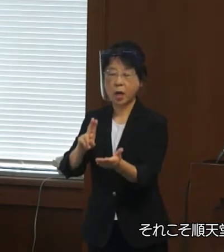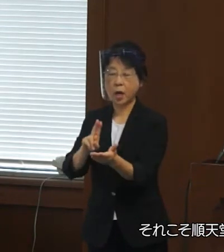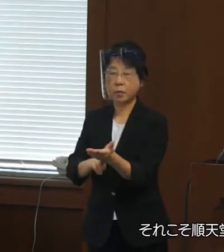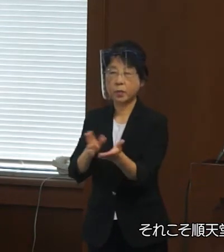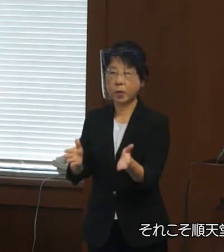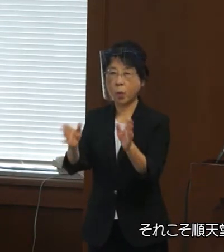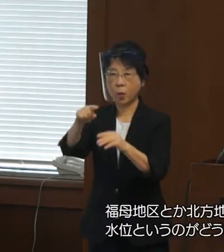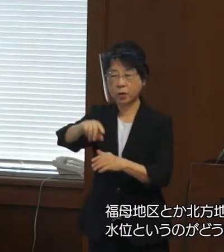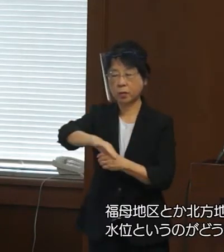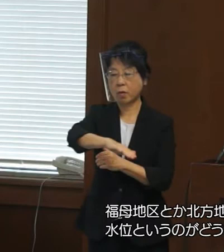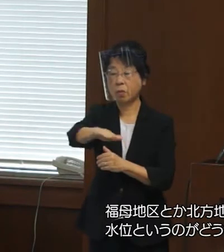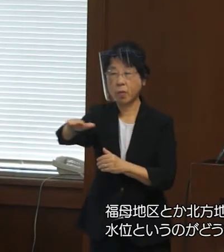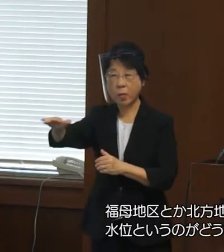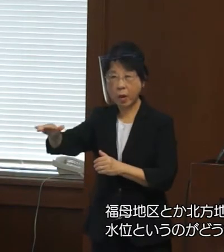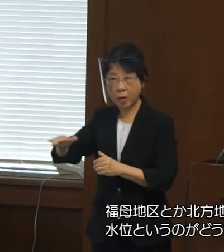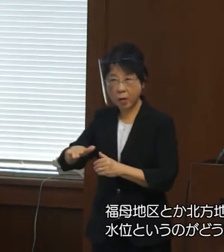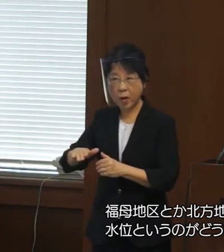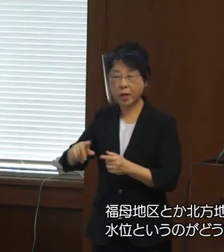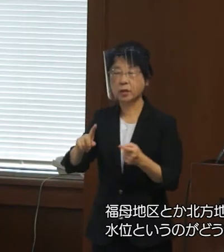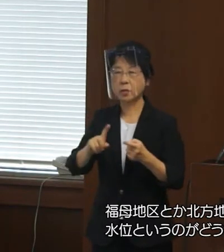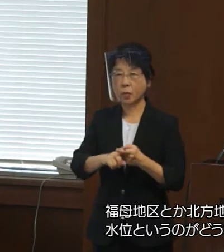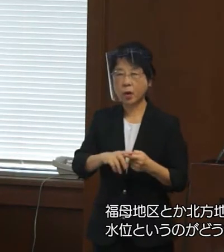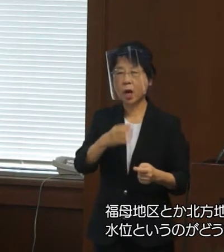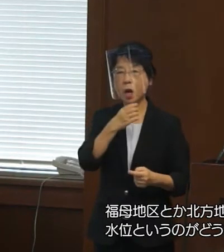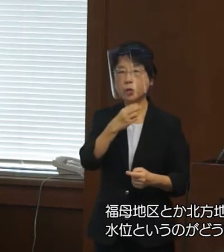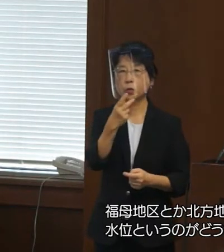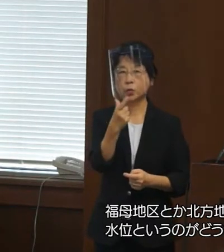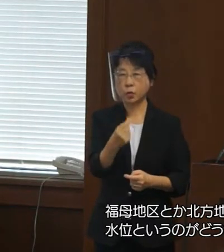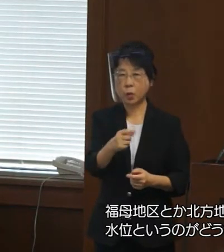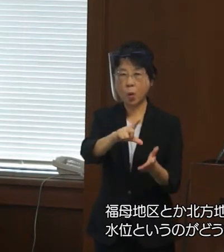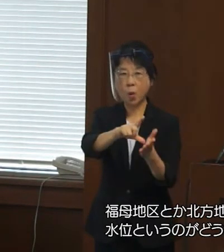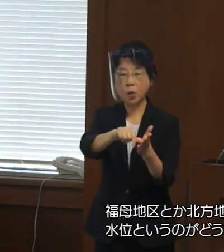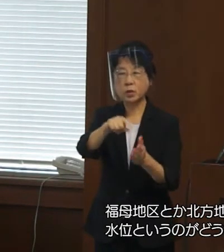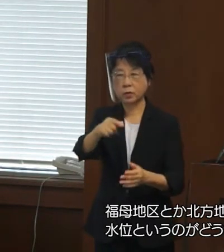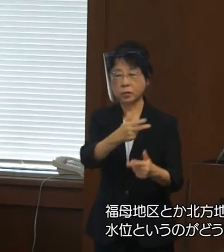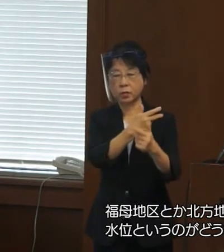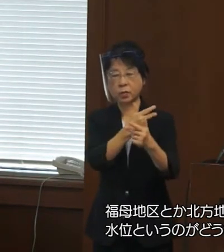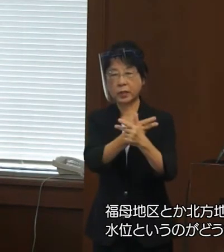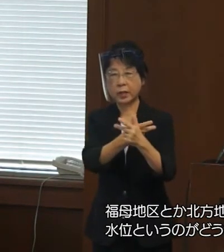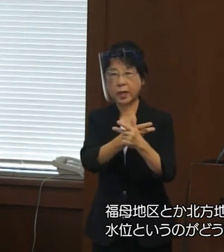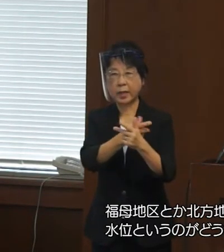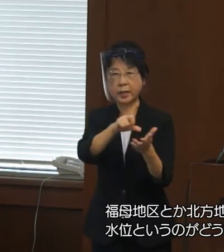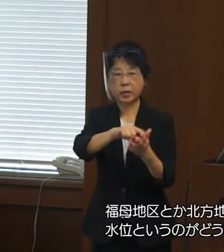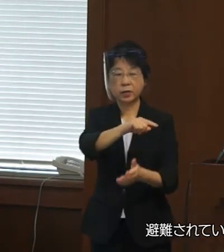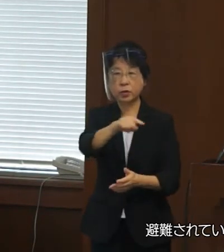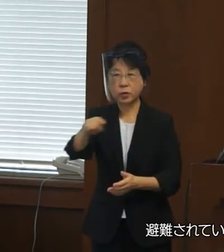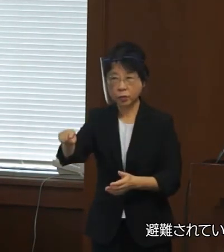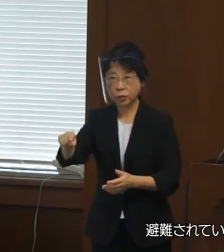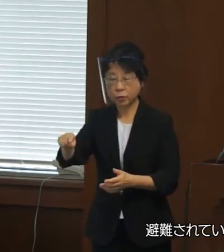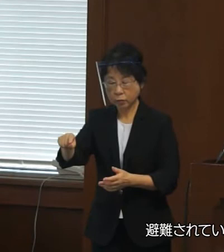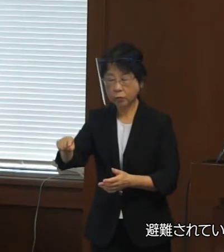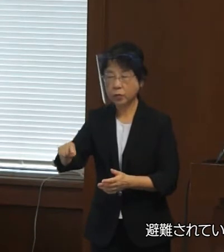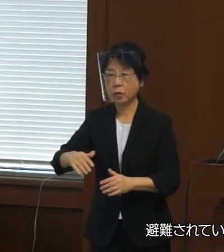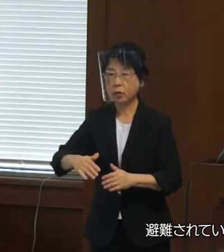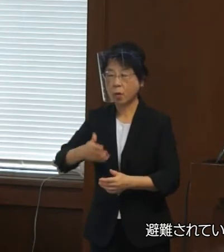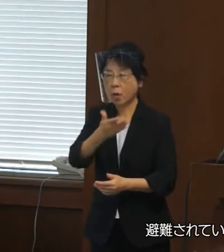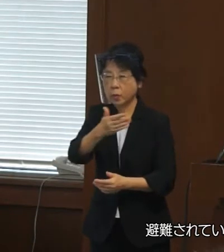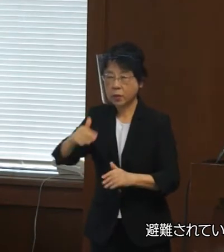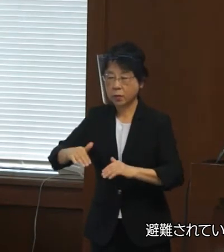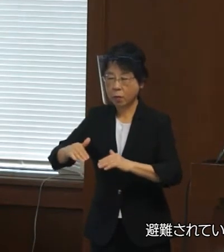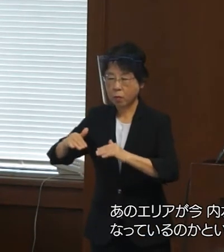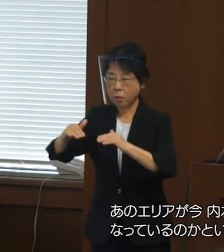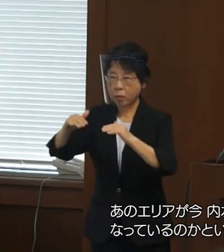それこそあの福本地区とか北方地区とかの、水位っていうのがどうなってるんだろうか、まあ、避難されてる方もい